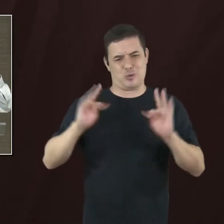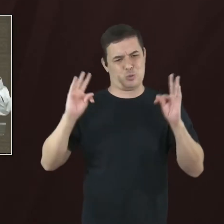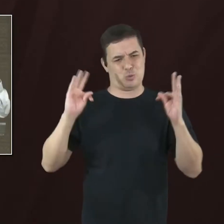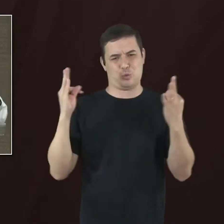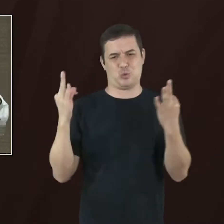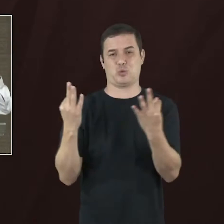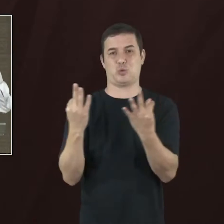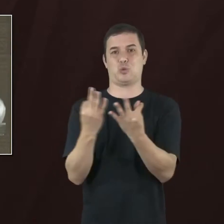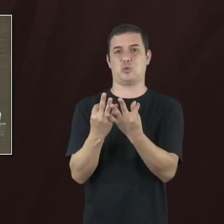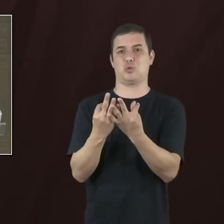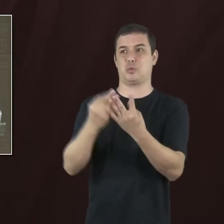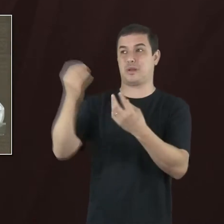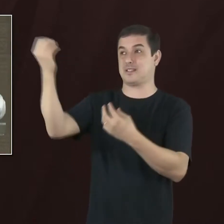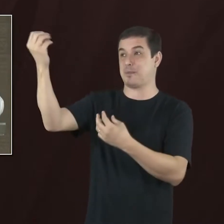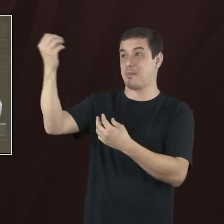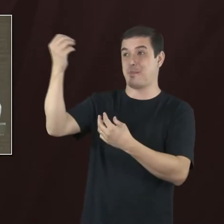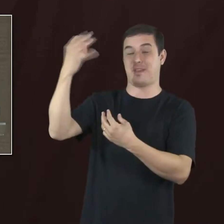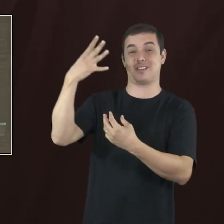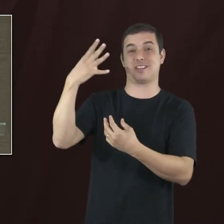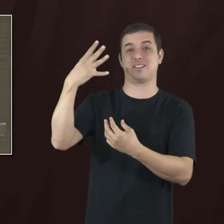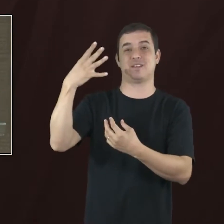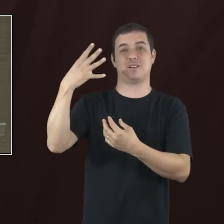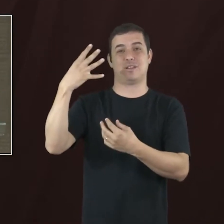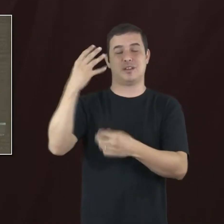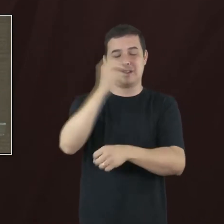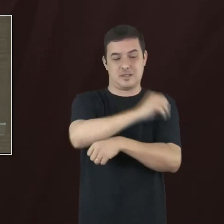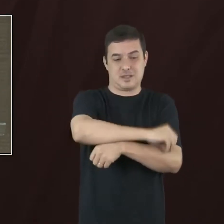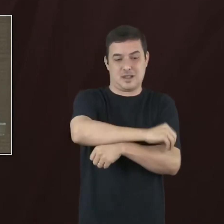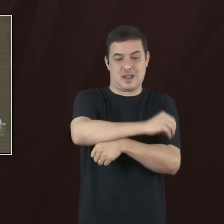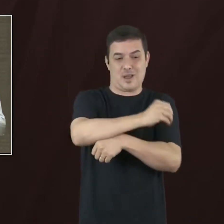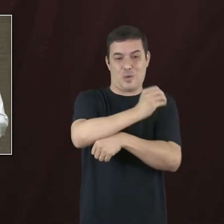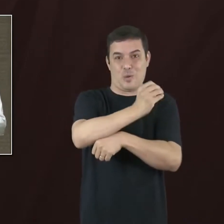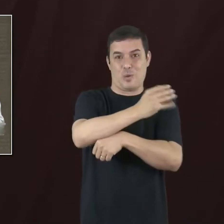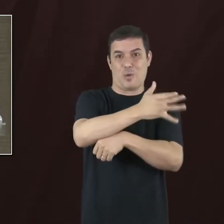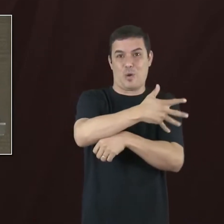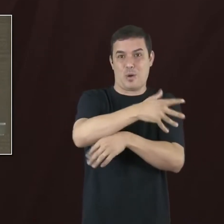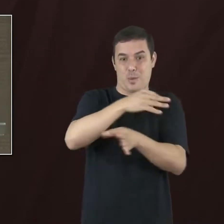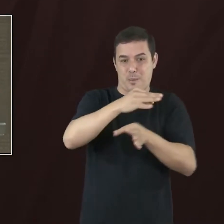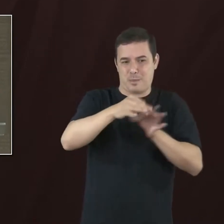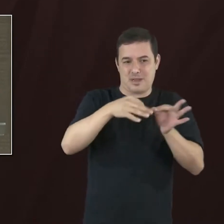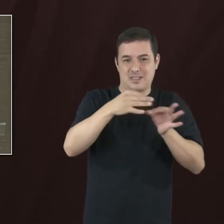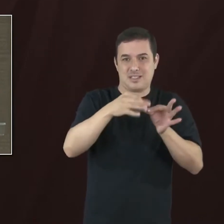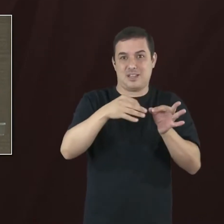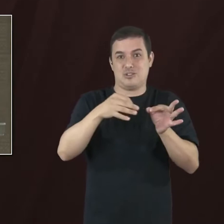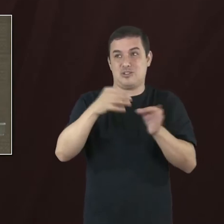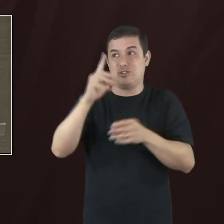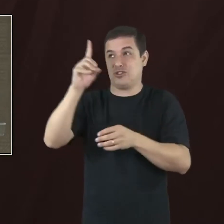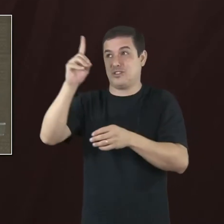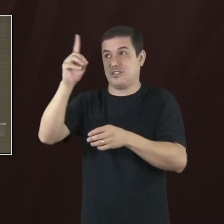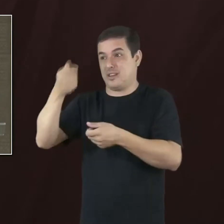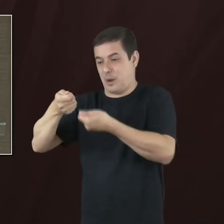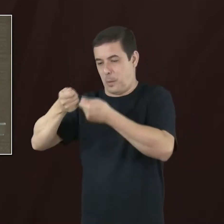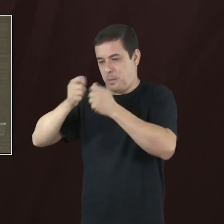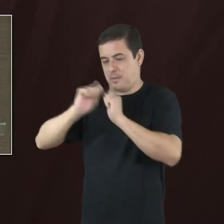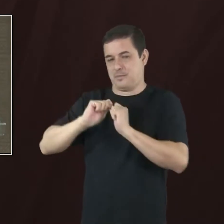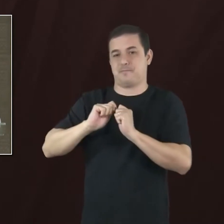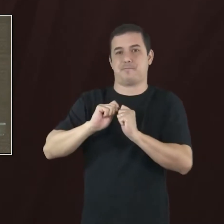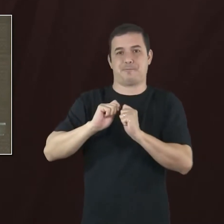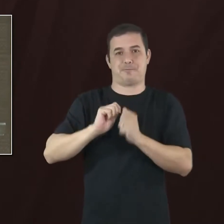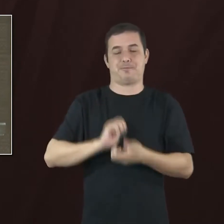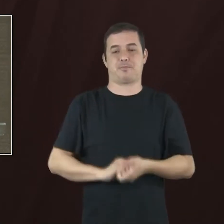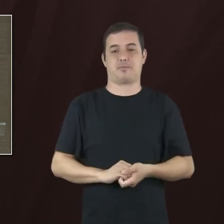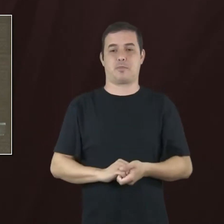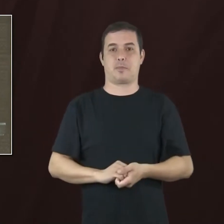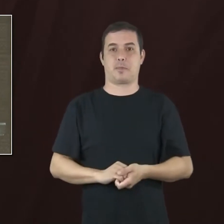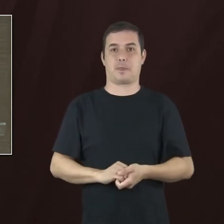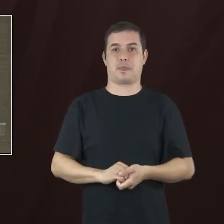para receber as bênçãos da aurora. E também, hoje de manhã, um irmão me enviou